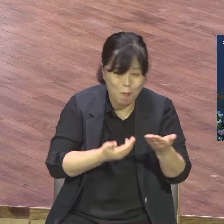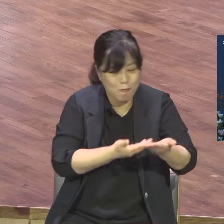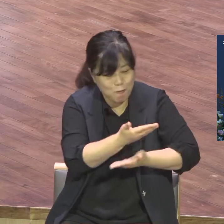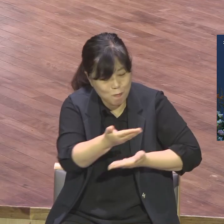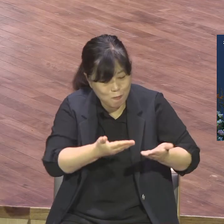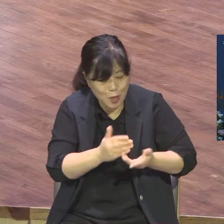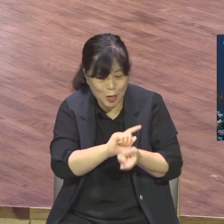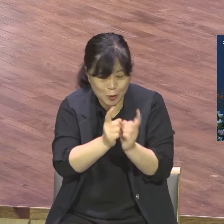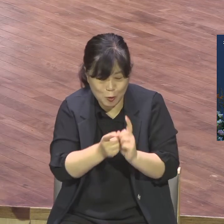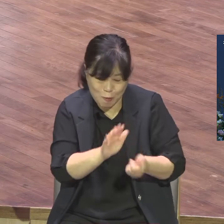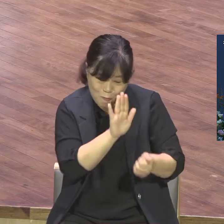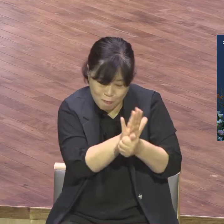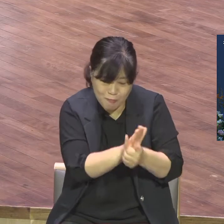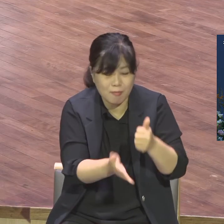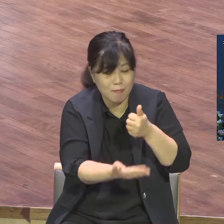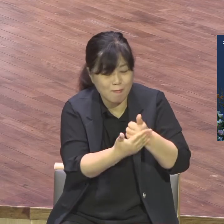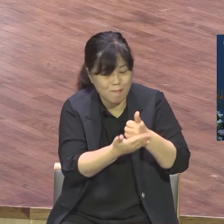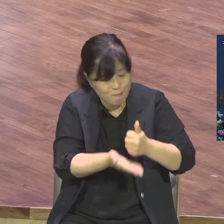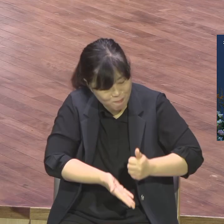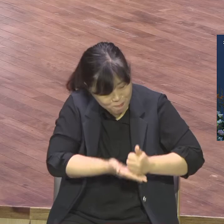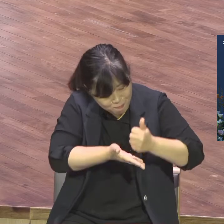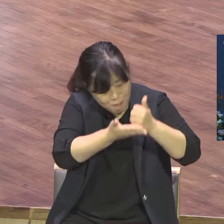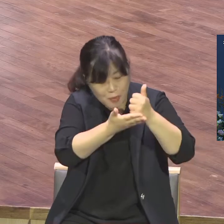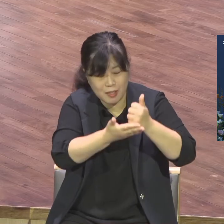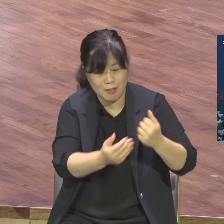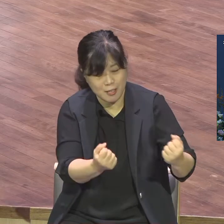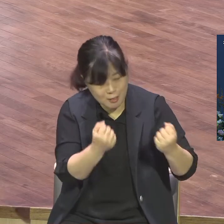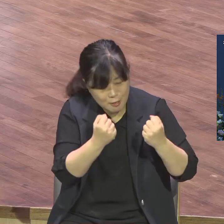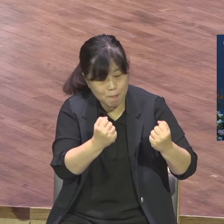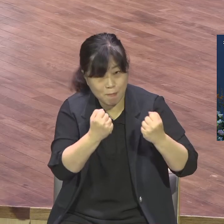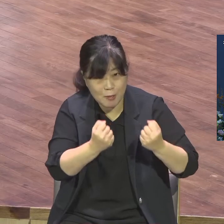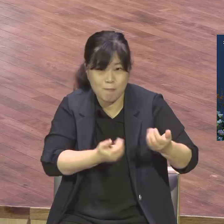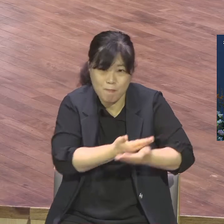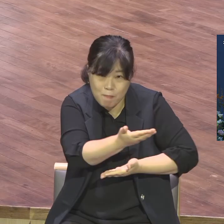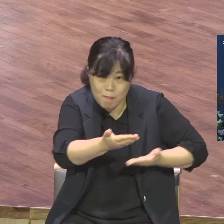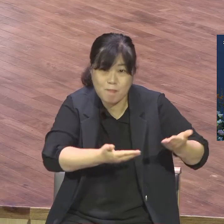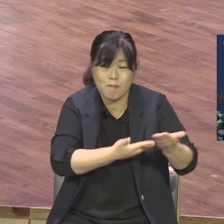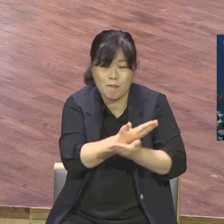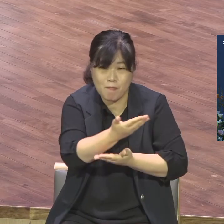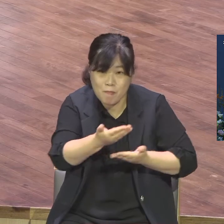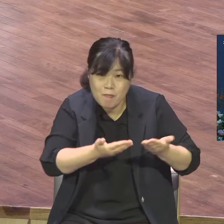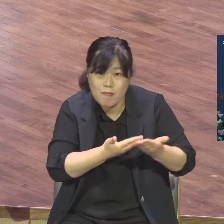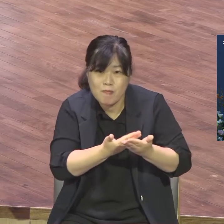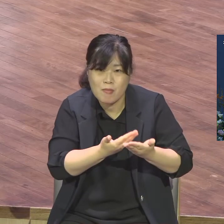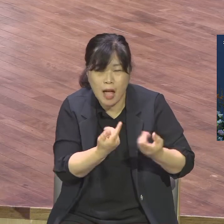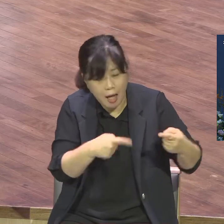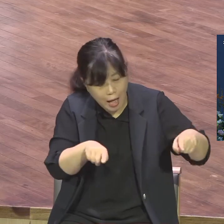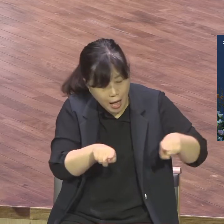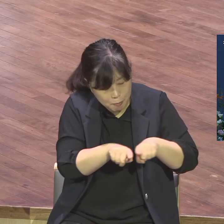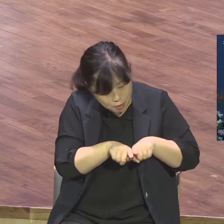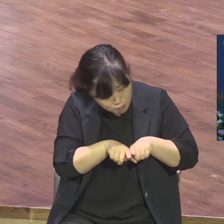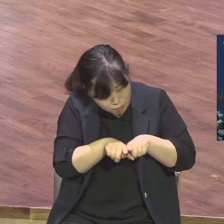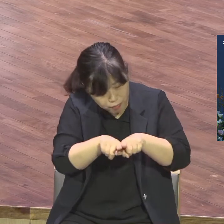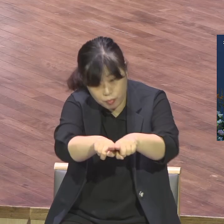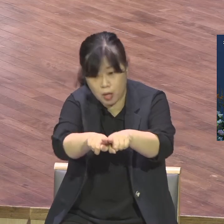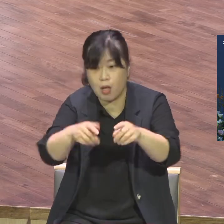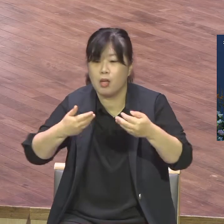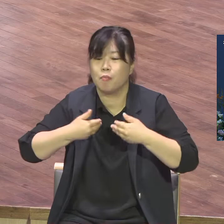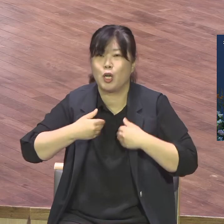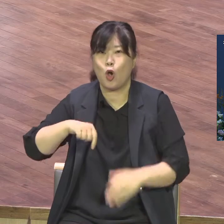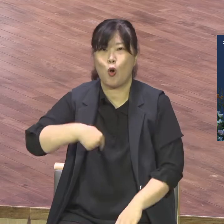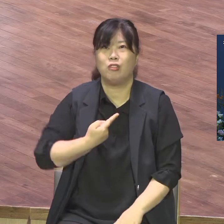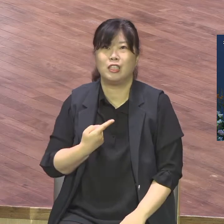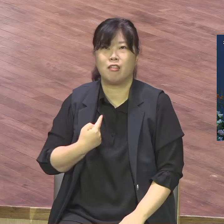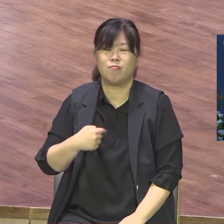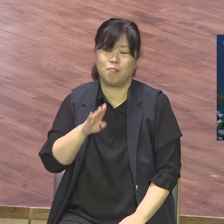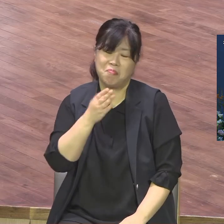격려하고 힘주면서 그런 팀. 그러면서 같이 소통하면서 혼자 못해요. 같이 동력하면서 같이 막